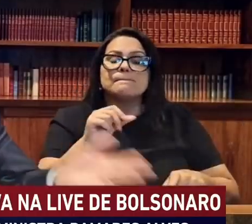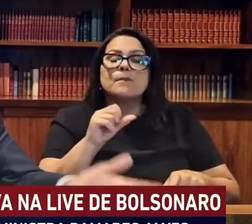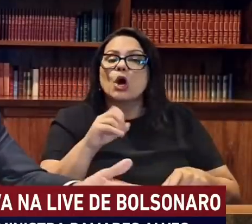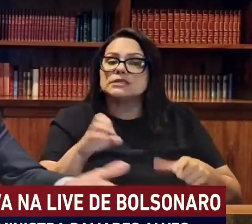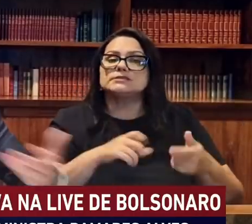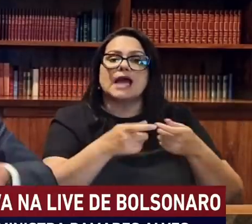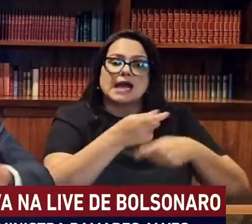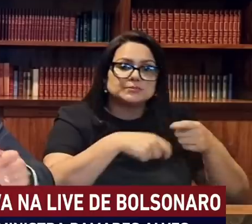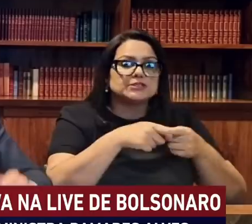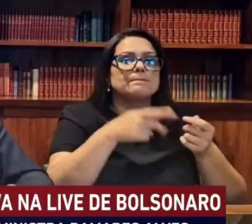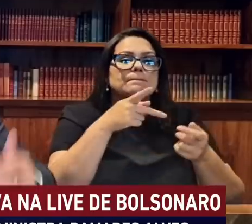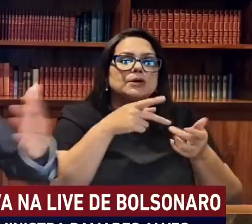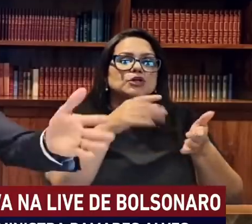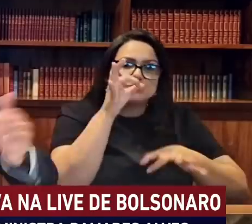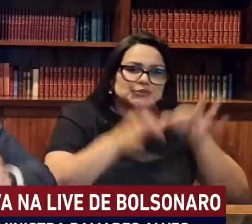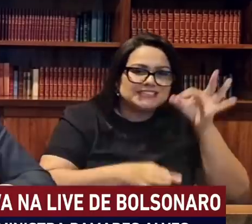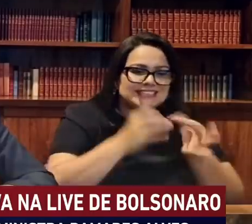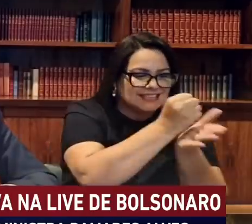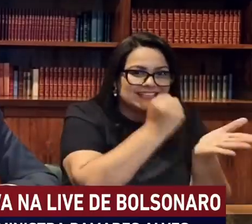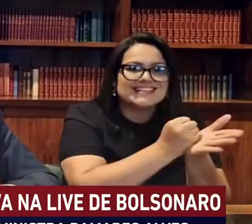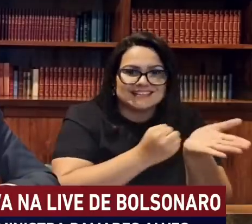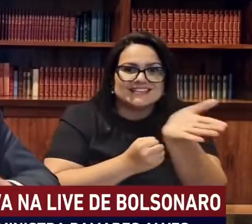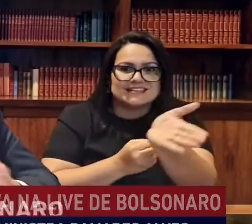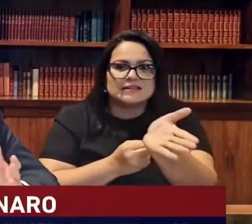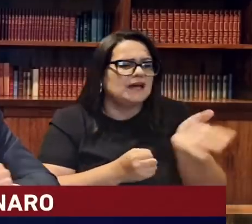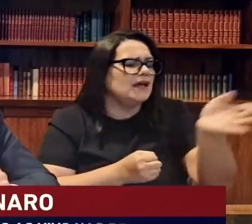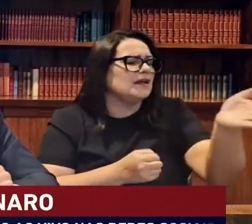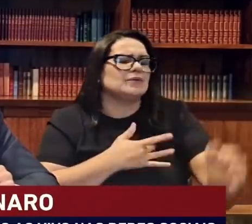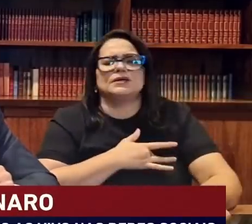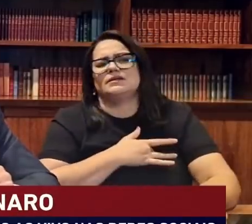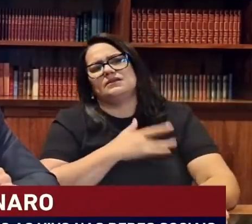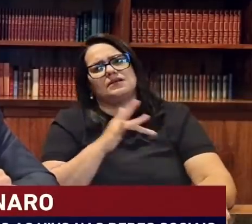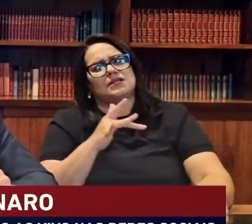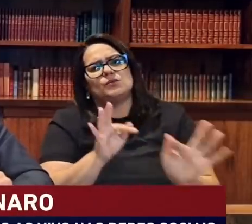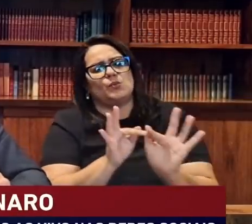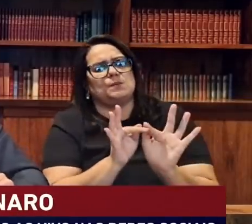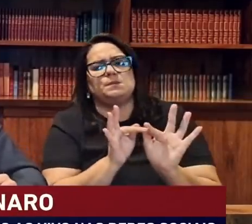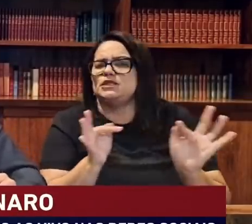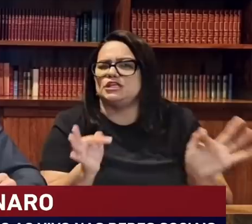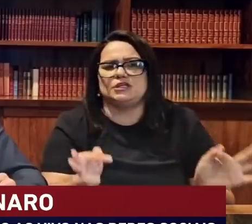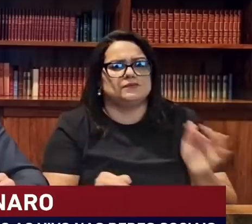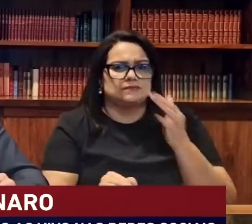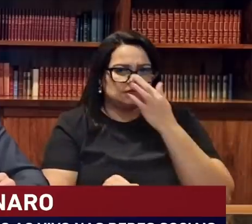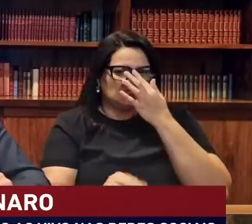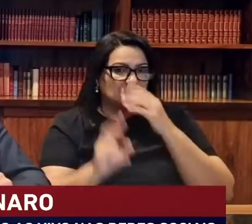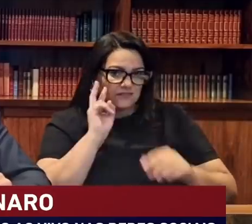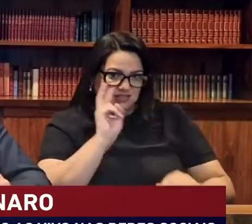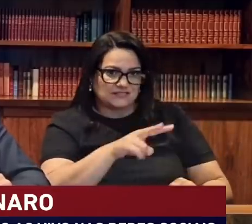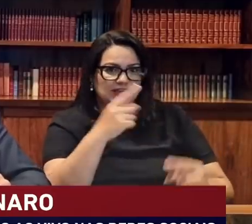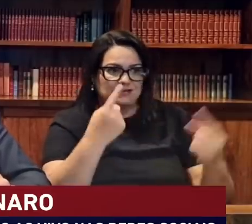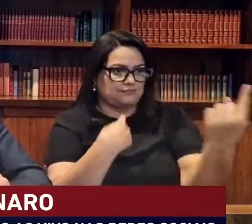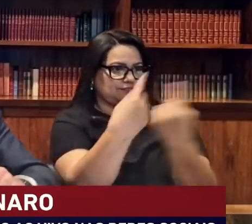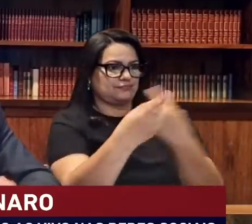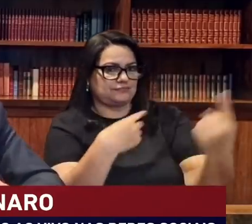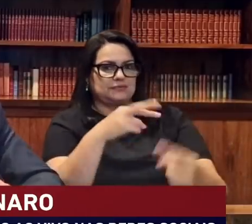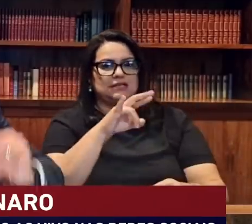em cima dela, em cima de mim, mas dela, coitada. Uma pessoa humilde. Da Vila... Se você passar na Rio Santos, né,